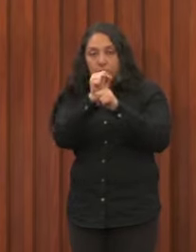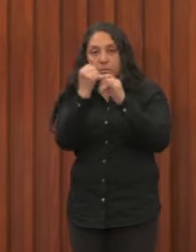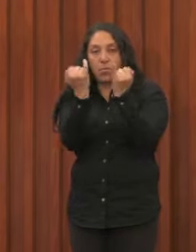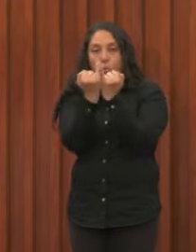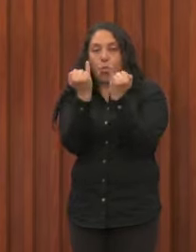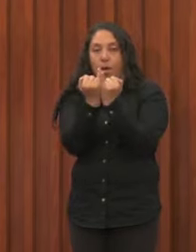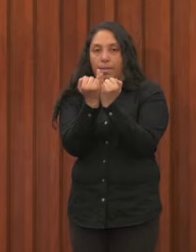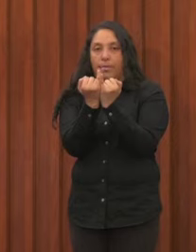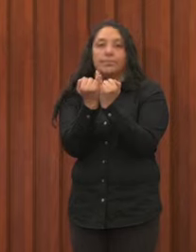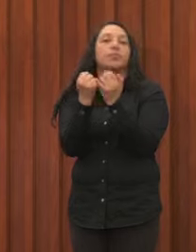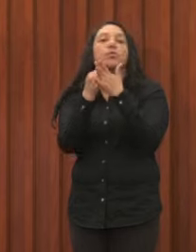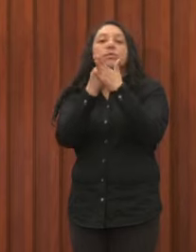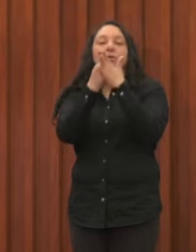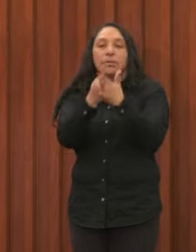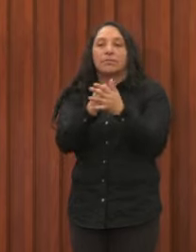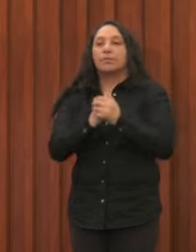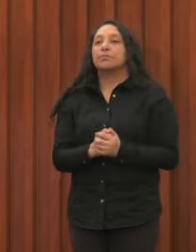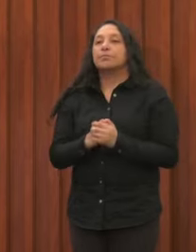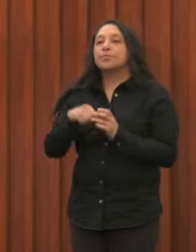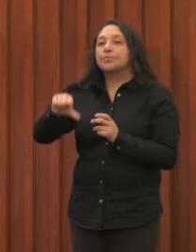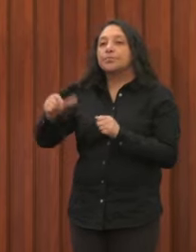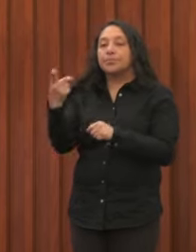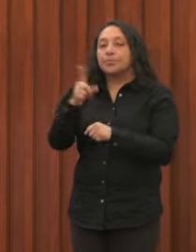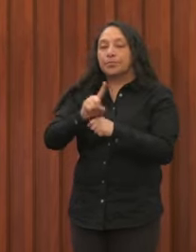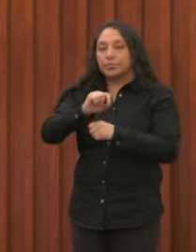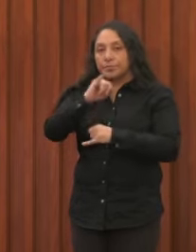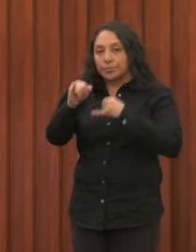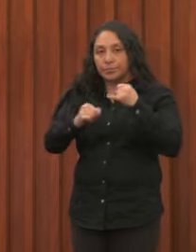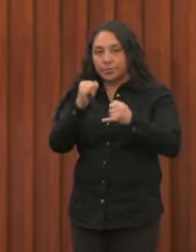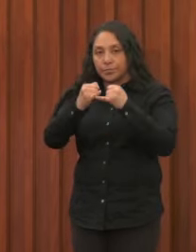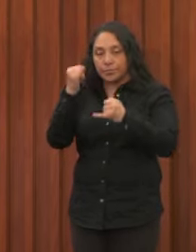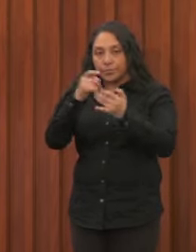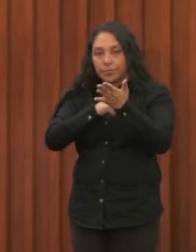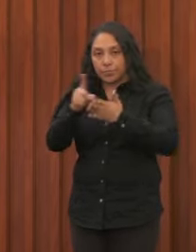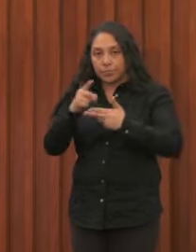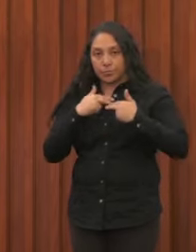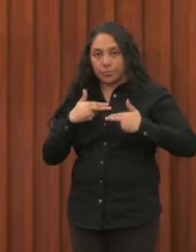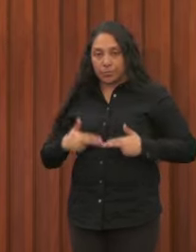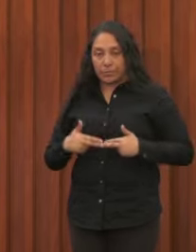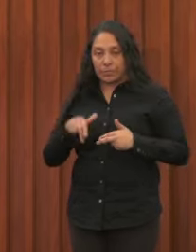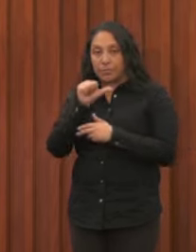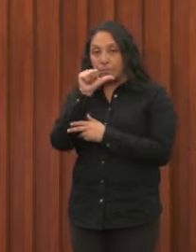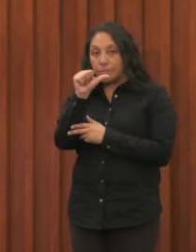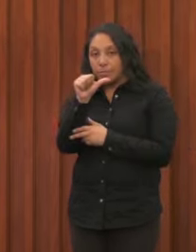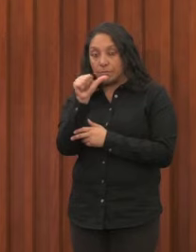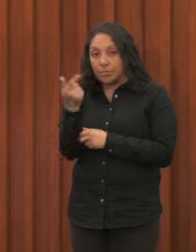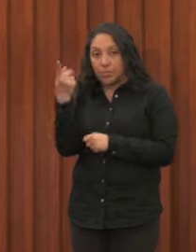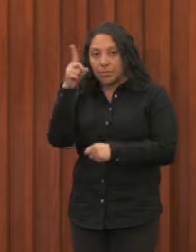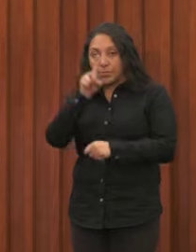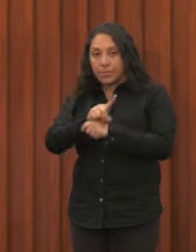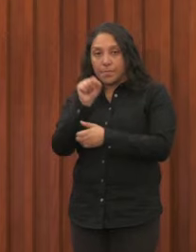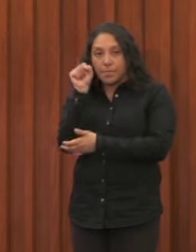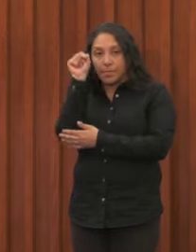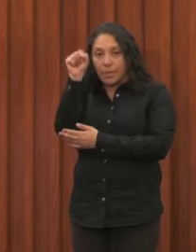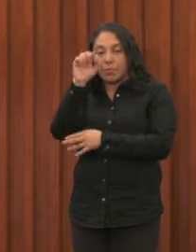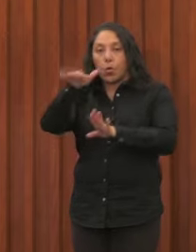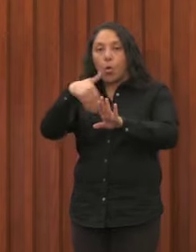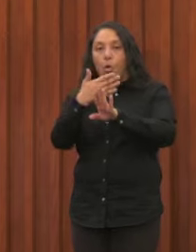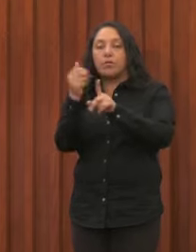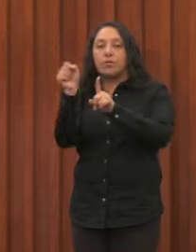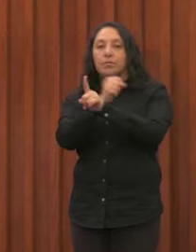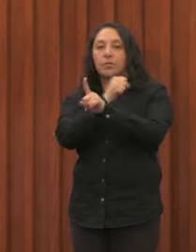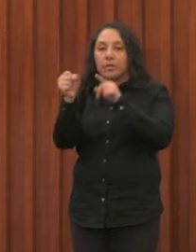En el marco del Día Internacional de los Derechos Humanos, de los 16 días de activismo contra la violencia de